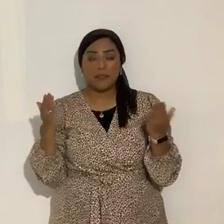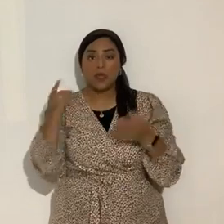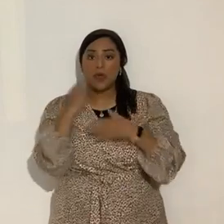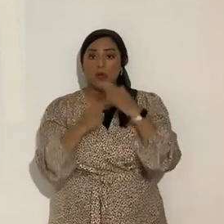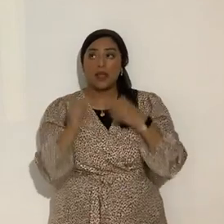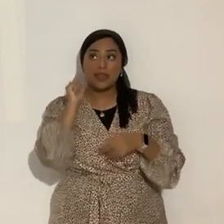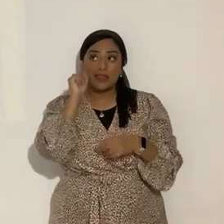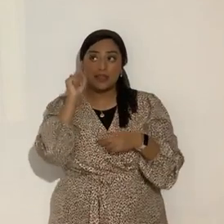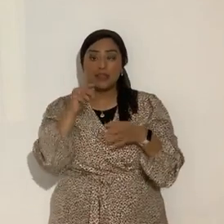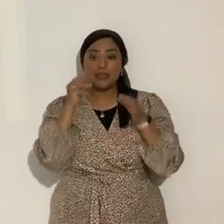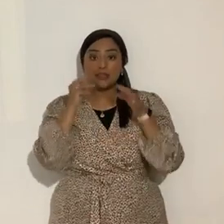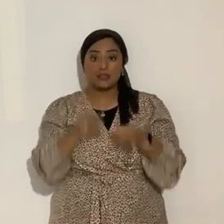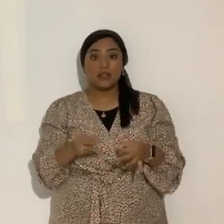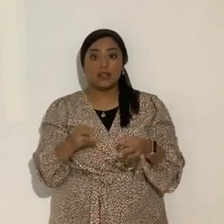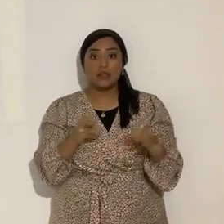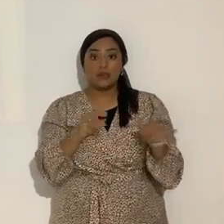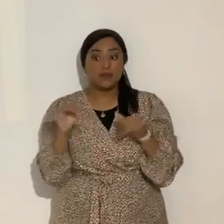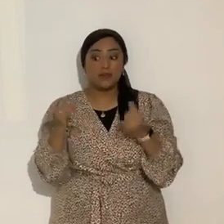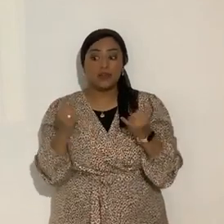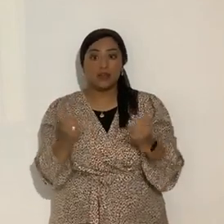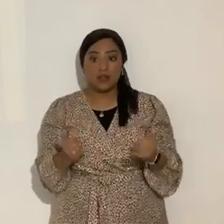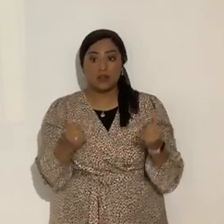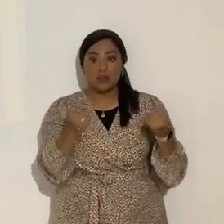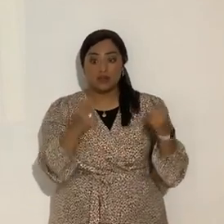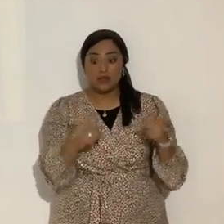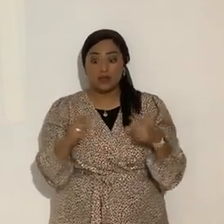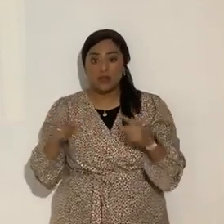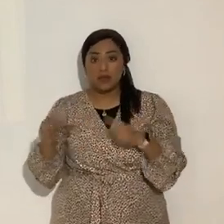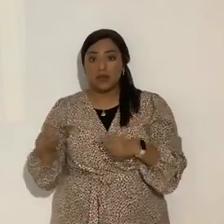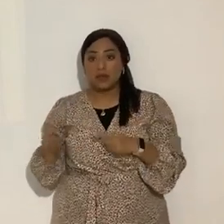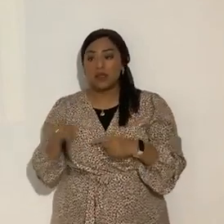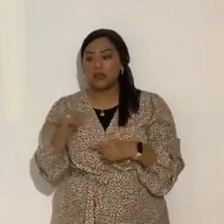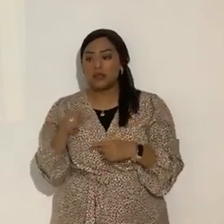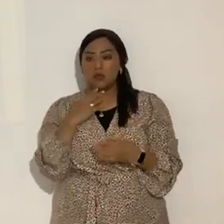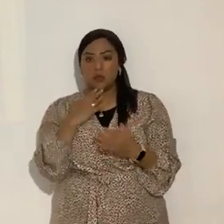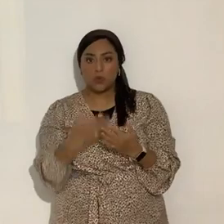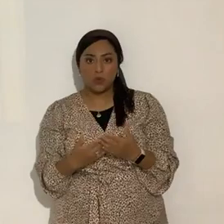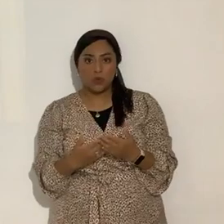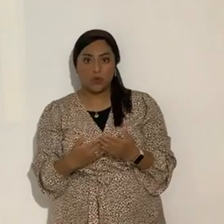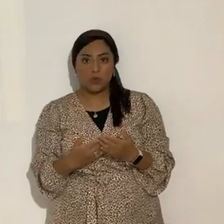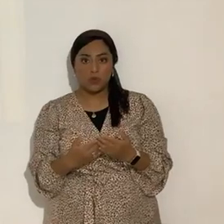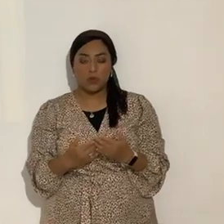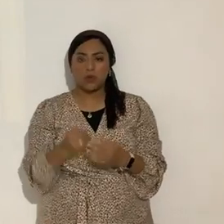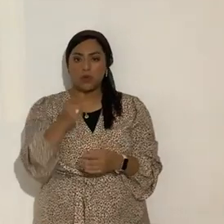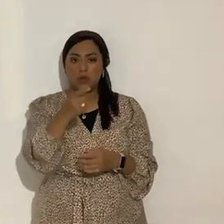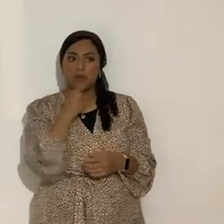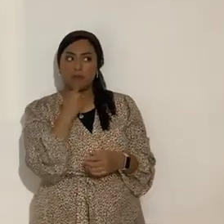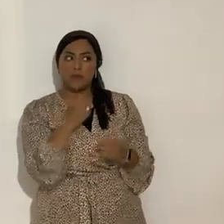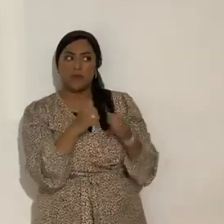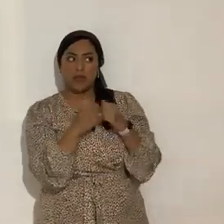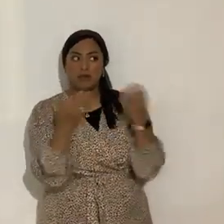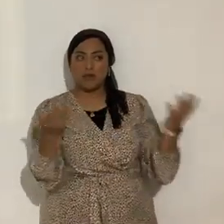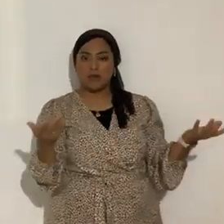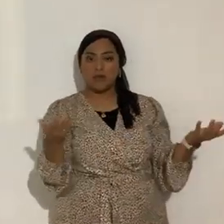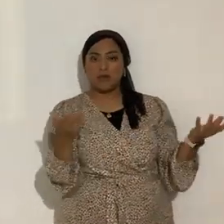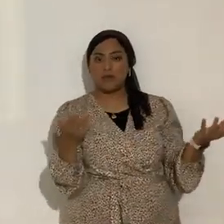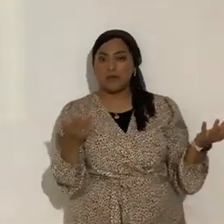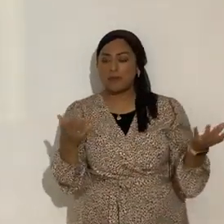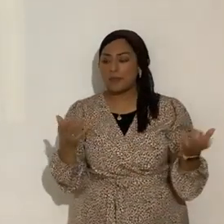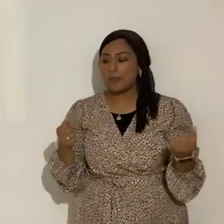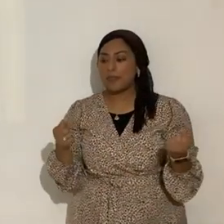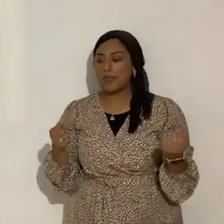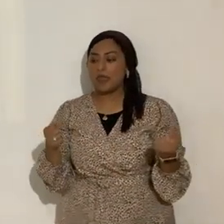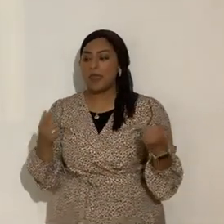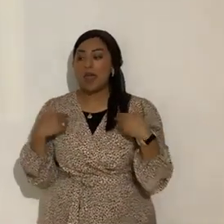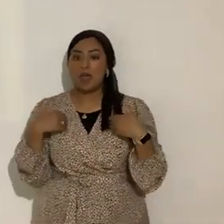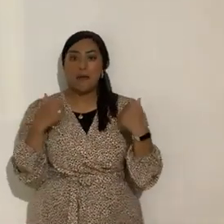que Él decida, como esto que está sucediendo ahorita, está bien. Y Tú dirás, pero ¿cómo? Entonces, ¿de qué lado está? Es